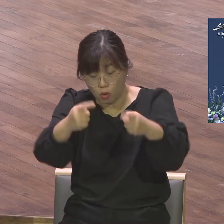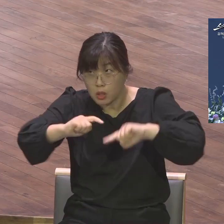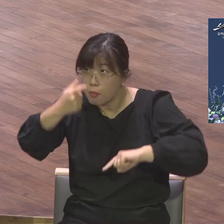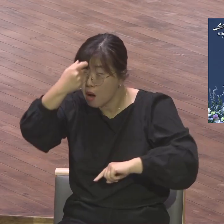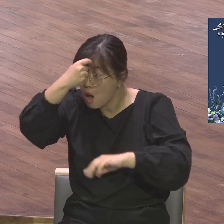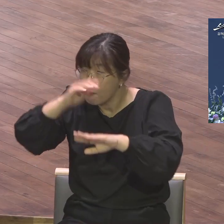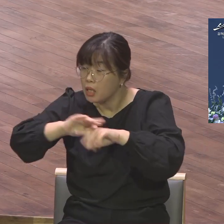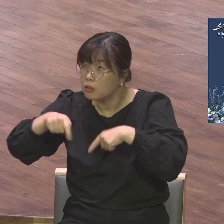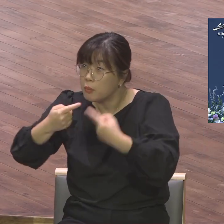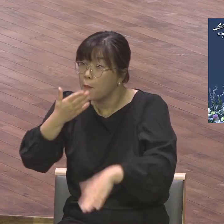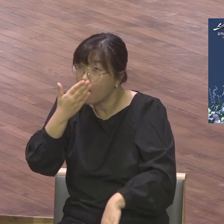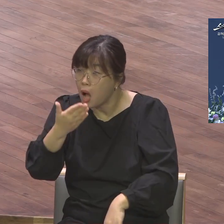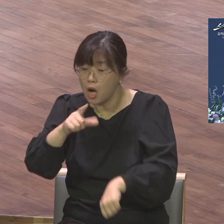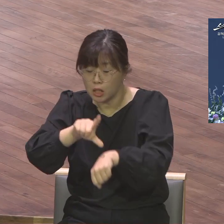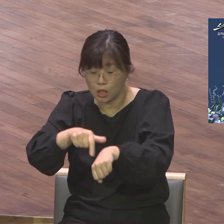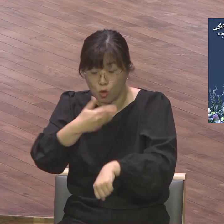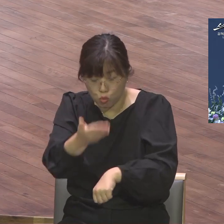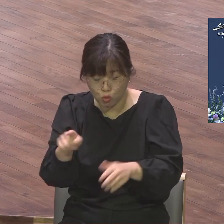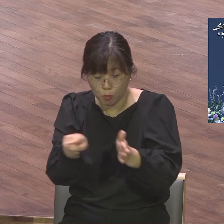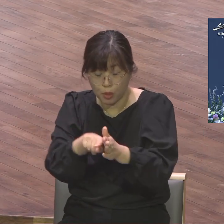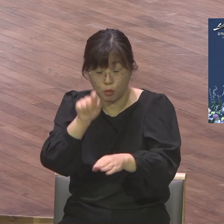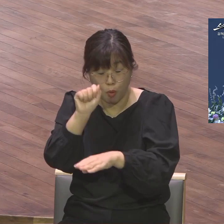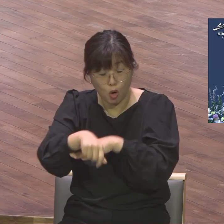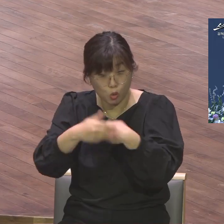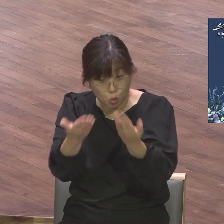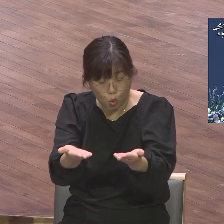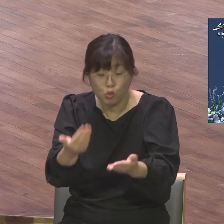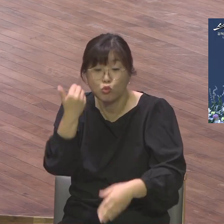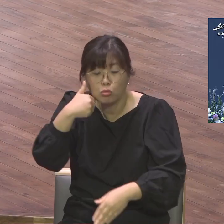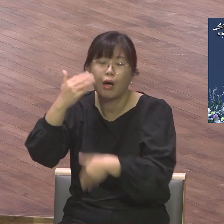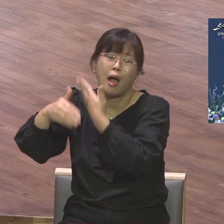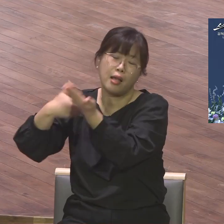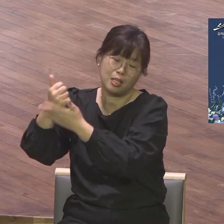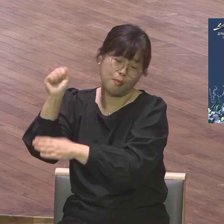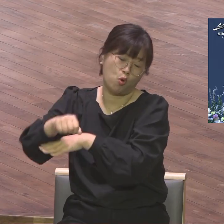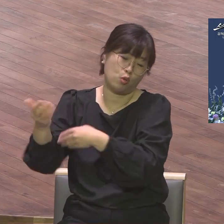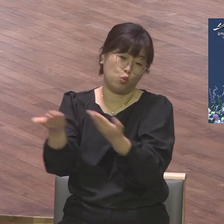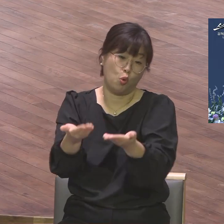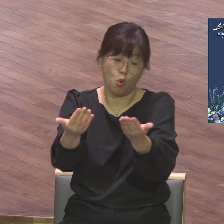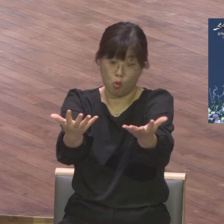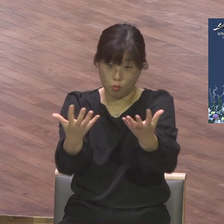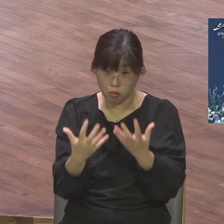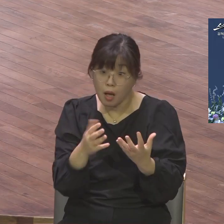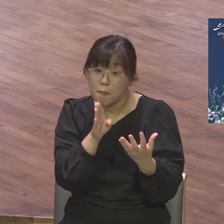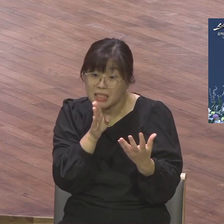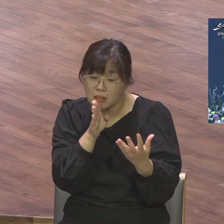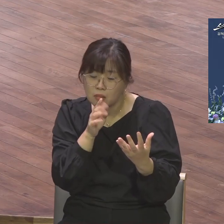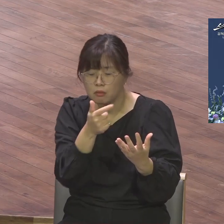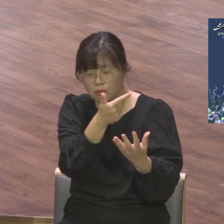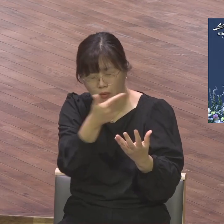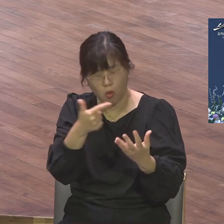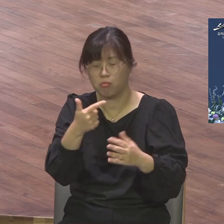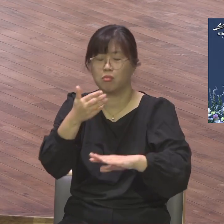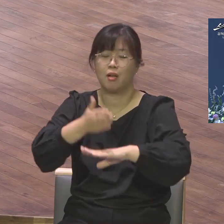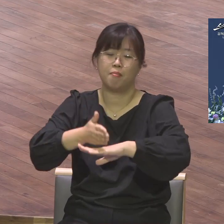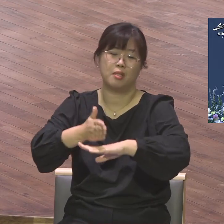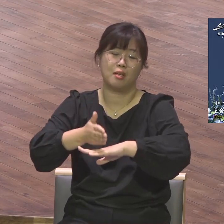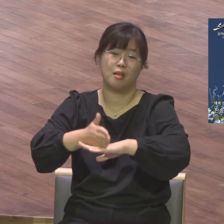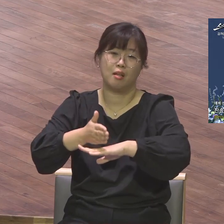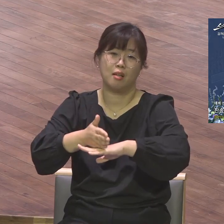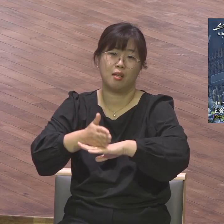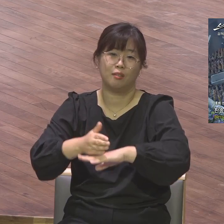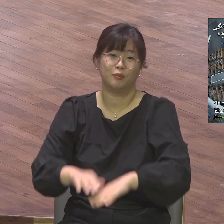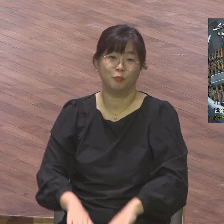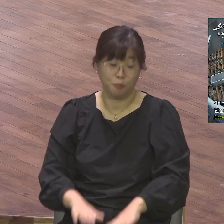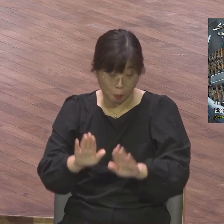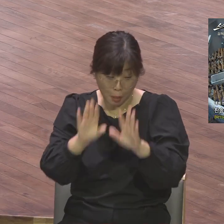특혜. 에베소 1장 3절로 5절에 보면 사도 바울이 이 사실을 우리에게 밝히고 있습니다.